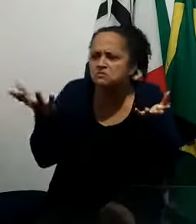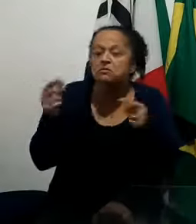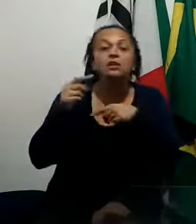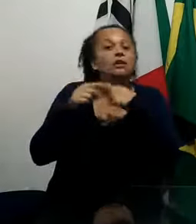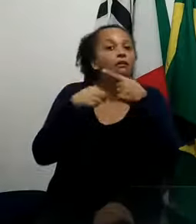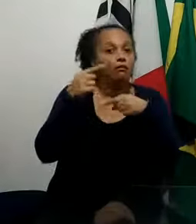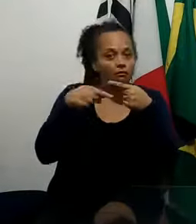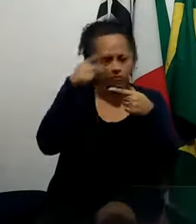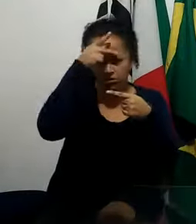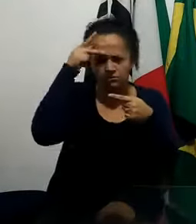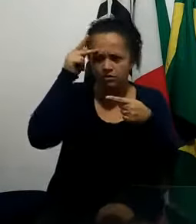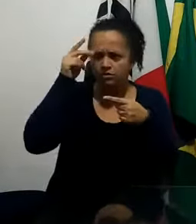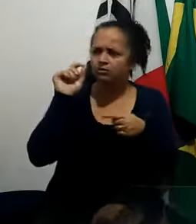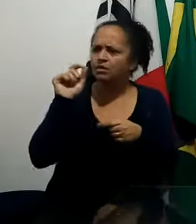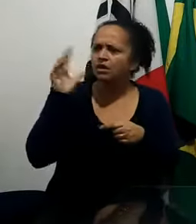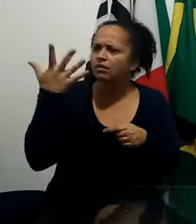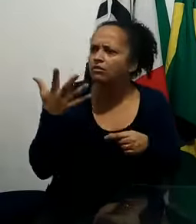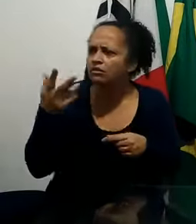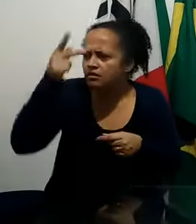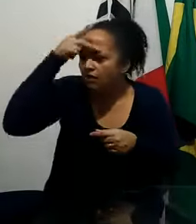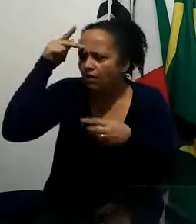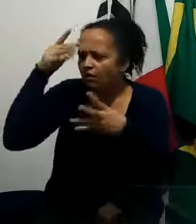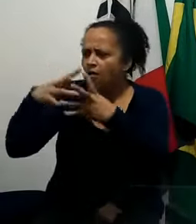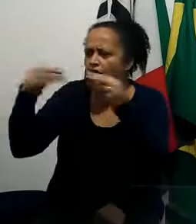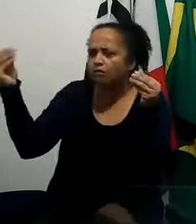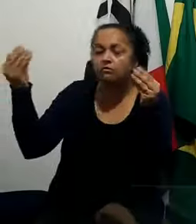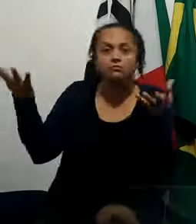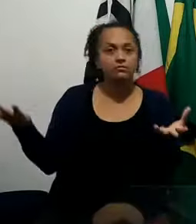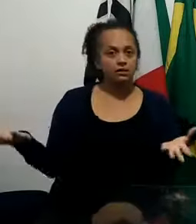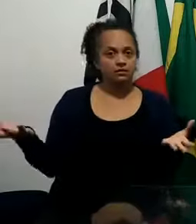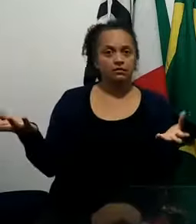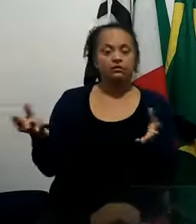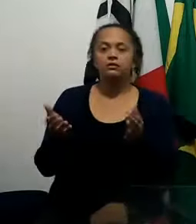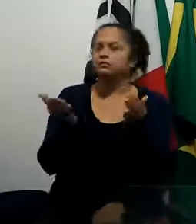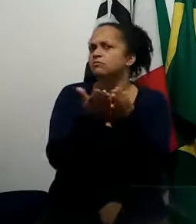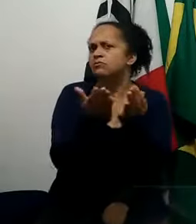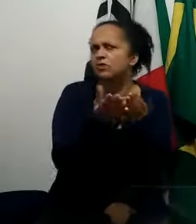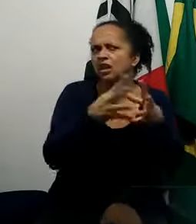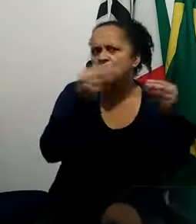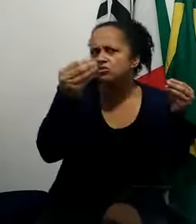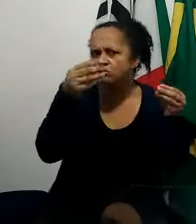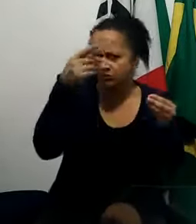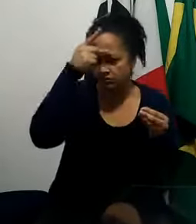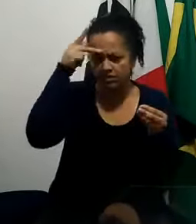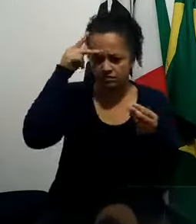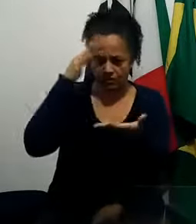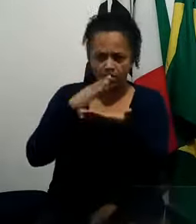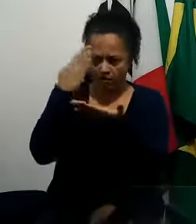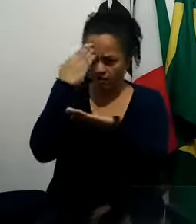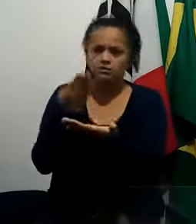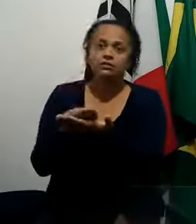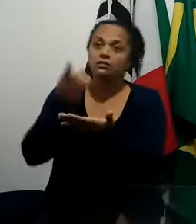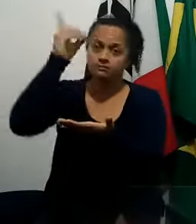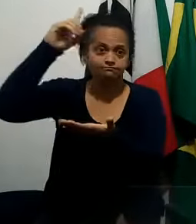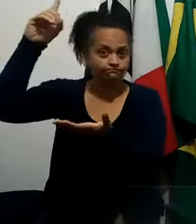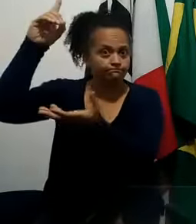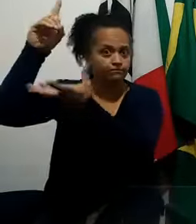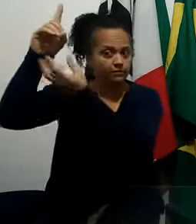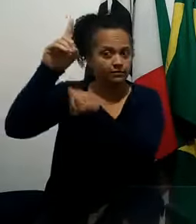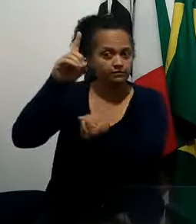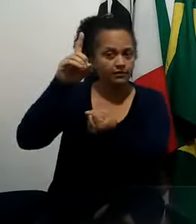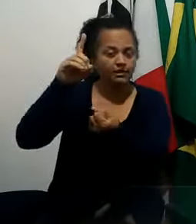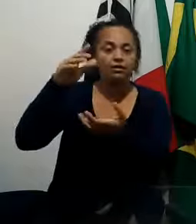depois que os cristãos forem tirados dessa terra, raptados dessa terra,